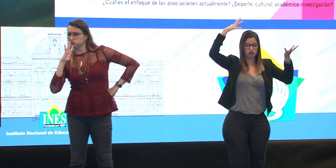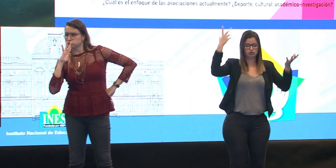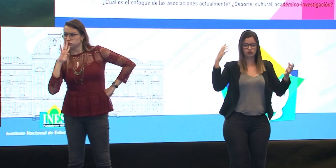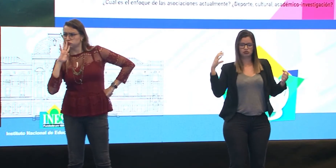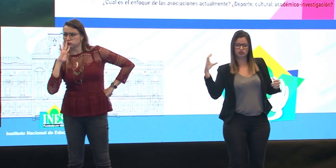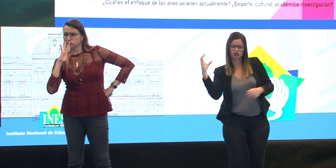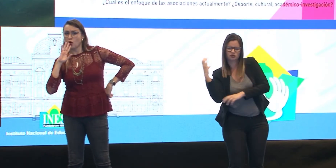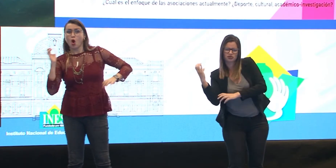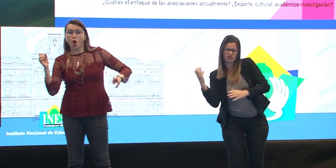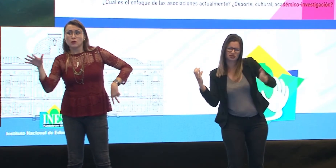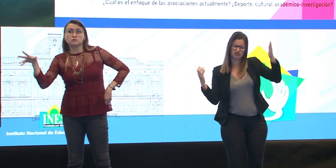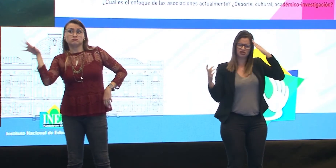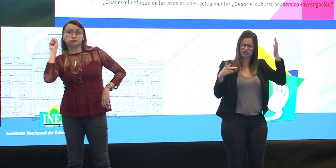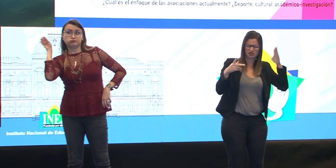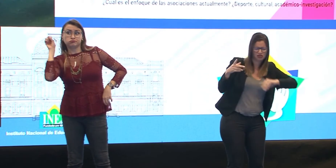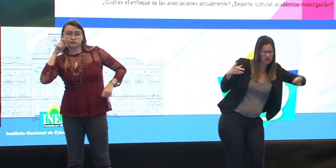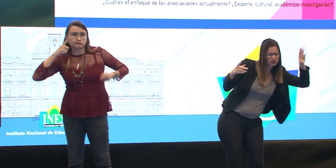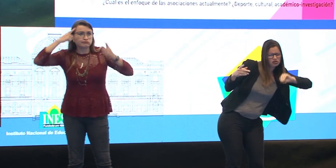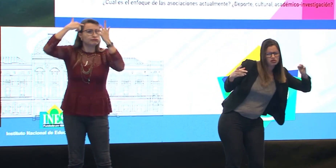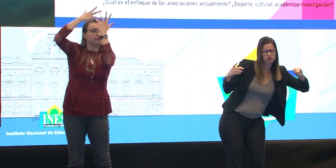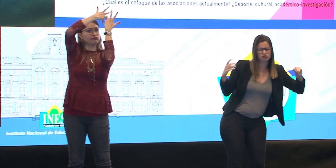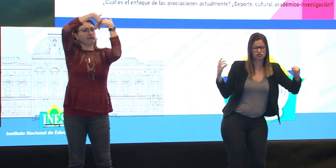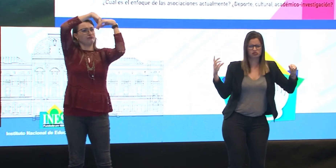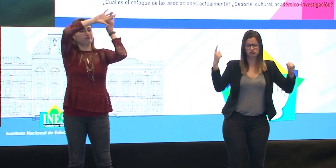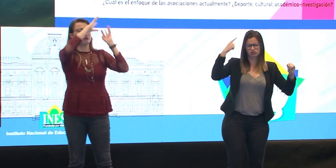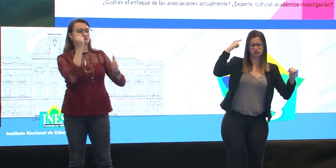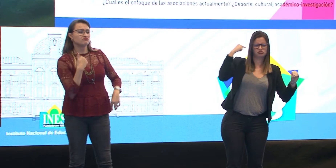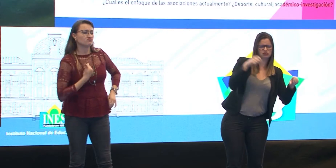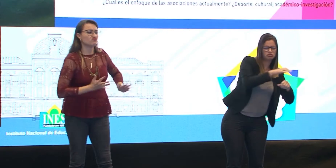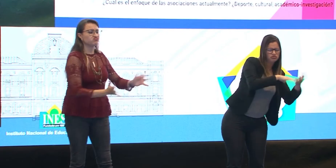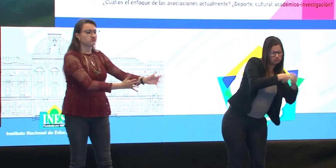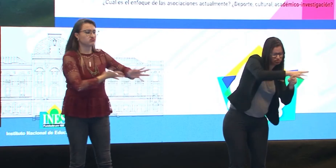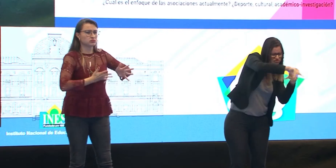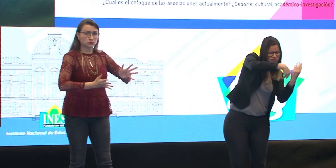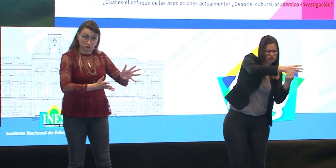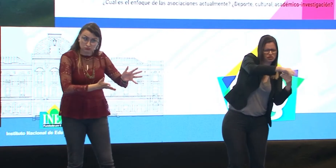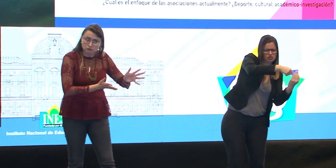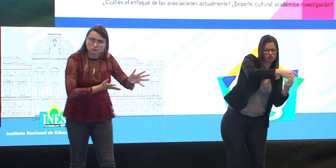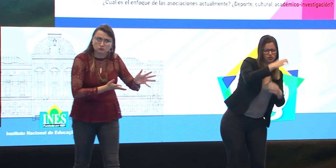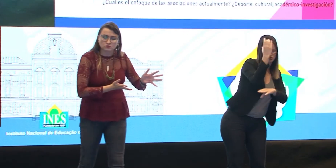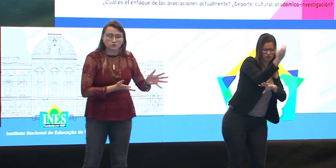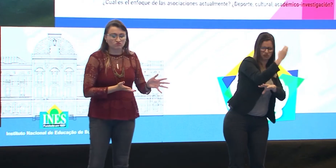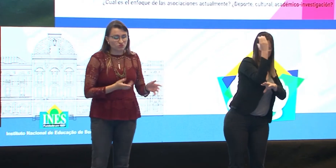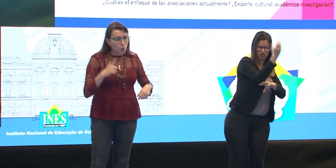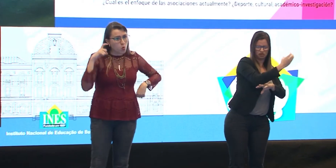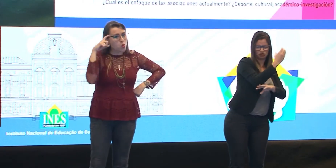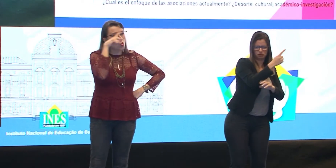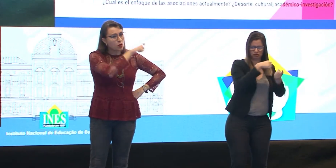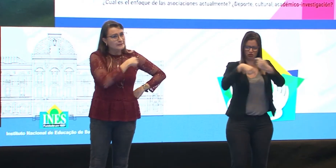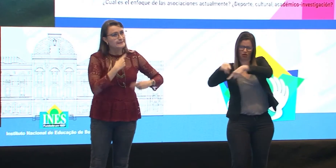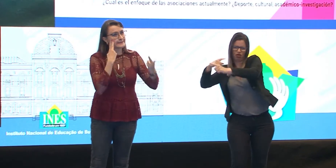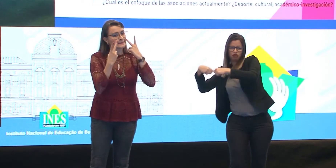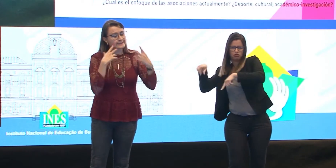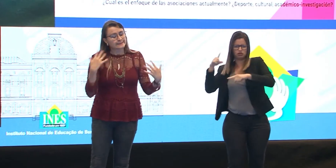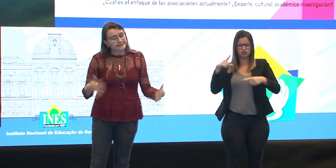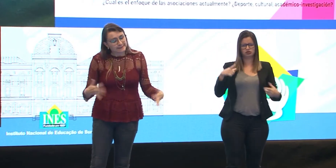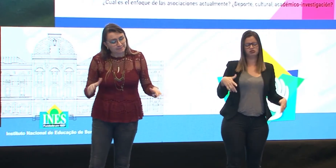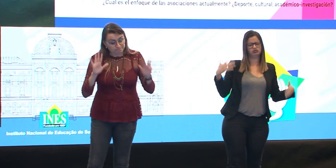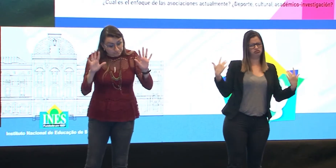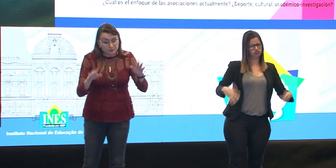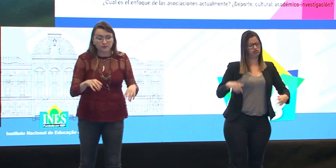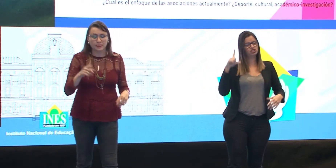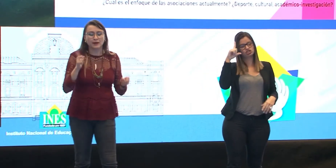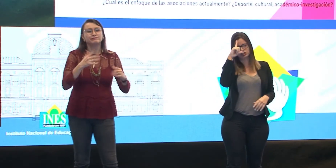processo tradutório e interpretativo, que vai ser passado na língua oral para a língua de sinais? Isso é algo